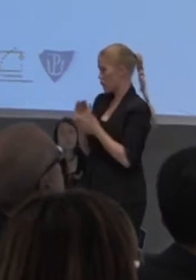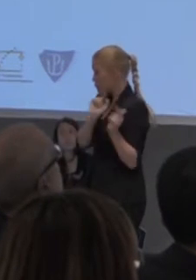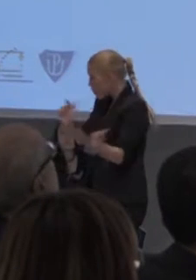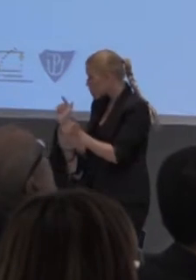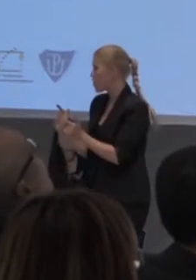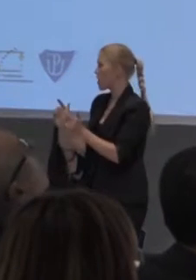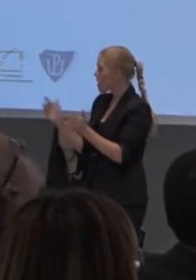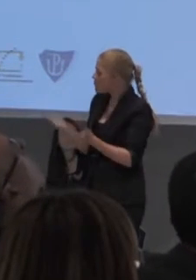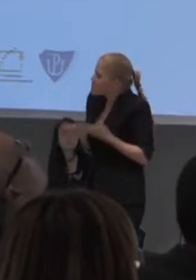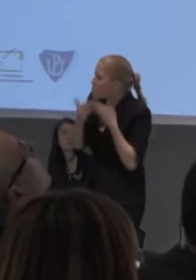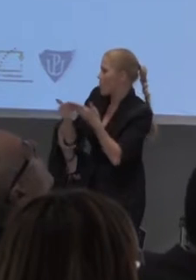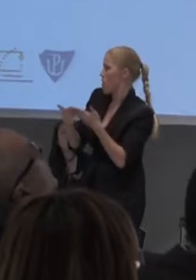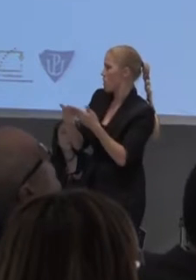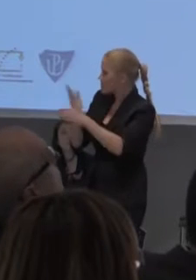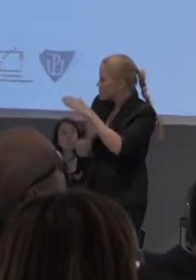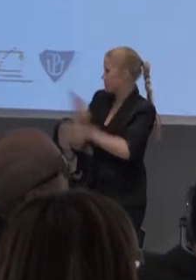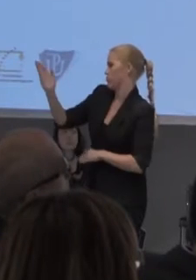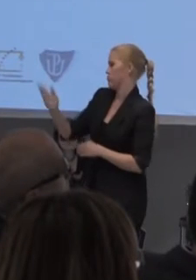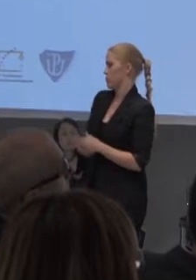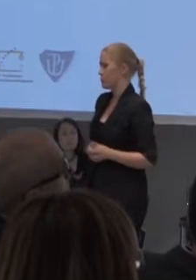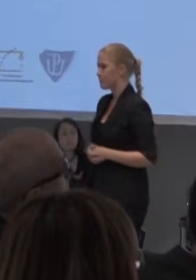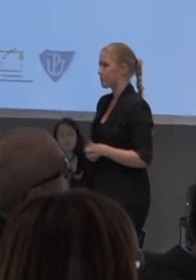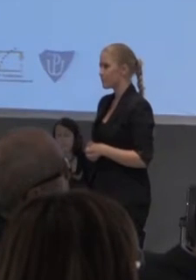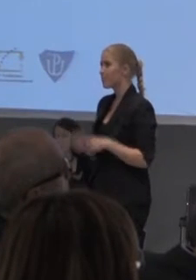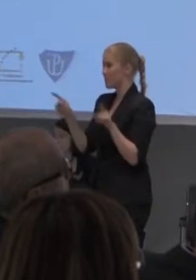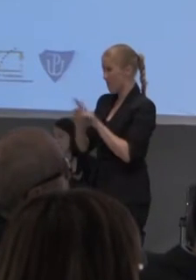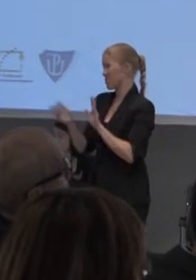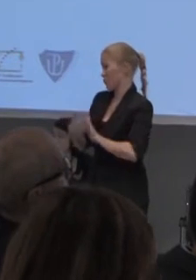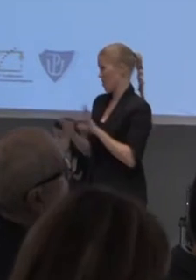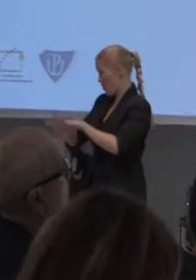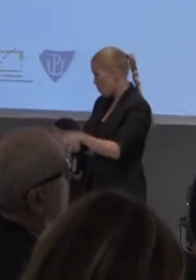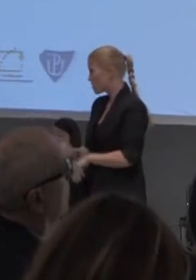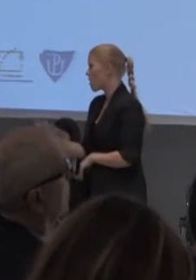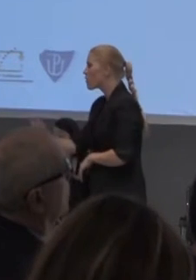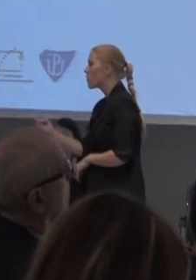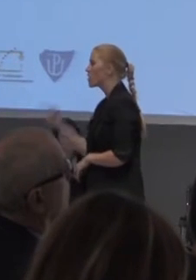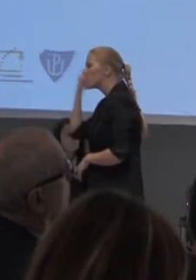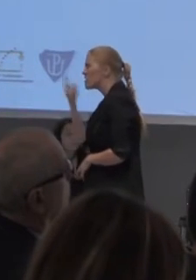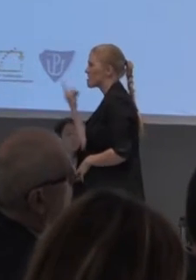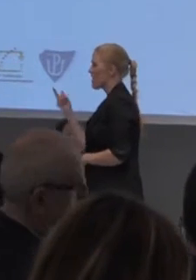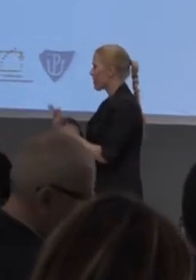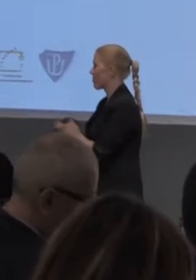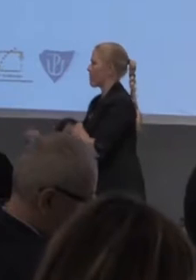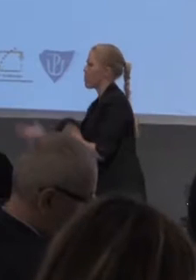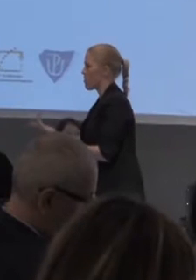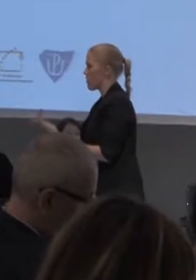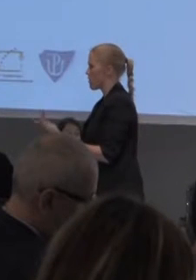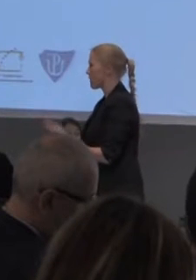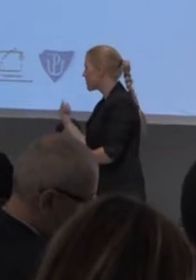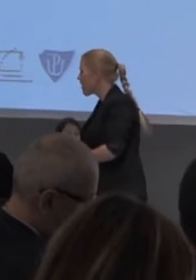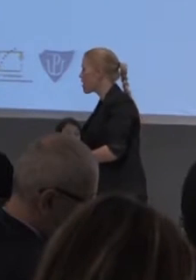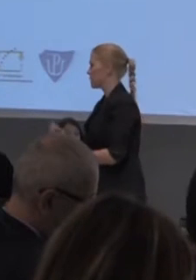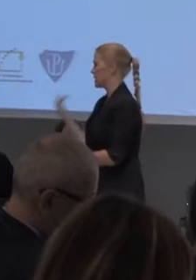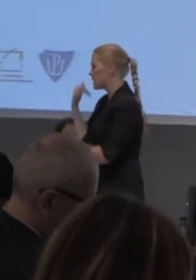to mají těžší v životě, ať už jsou to třeba rodiny v sociálním vyloučení, se kterými hodně pracujeme my, kde ti rodiče